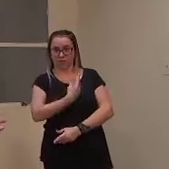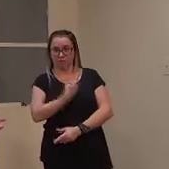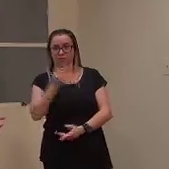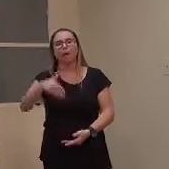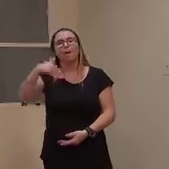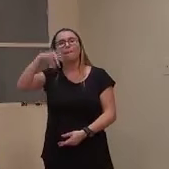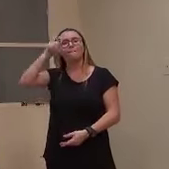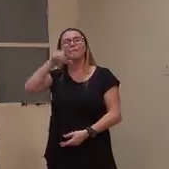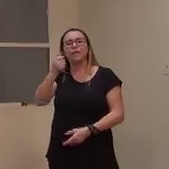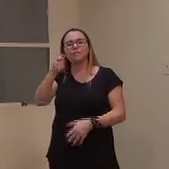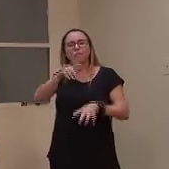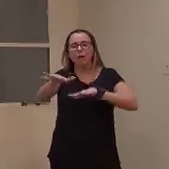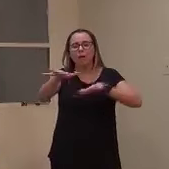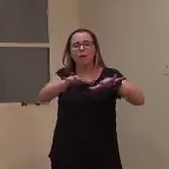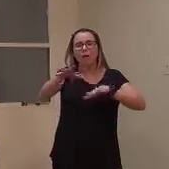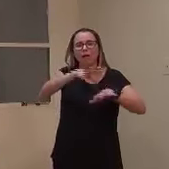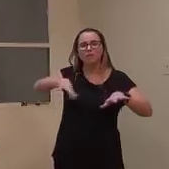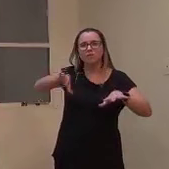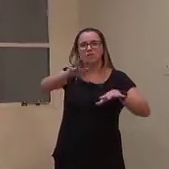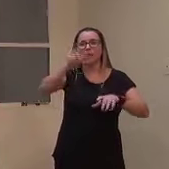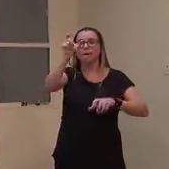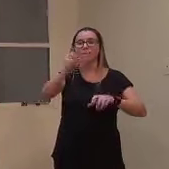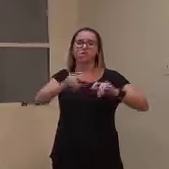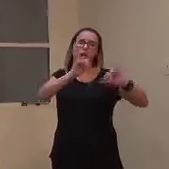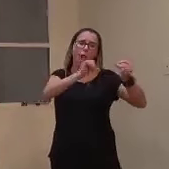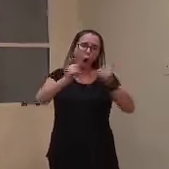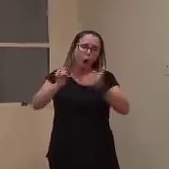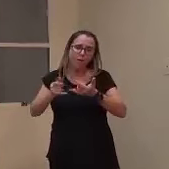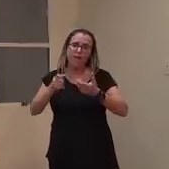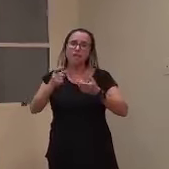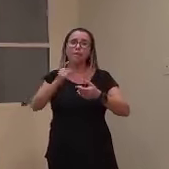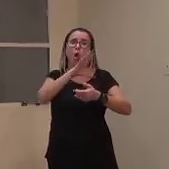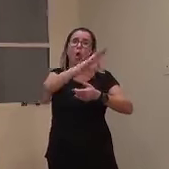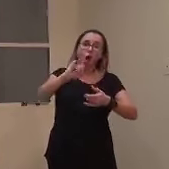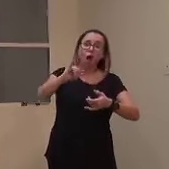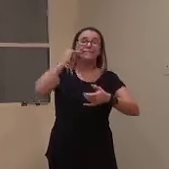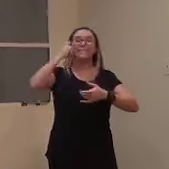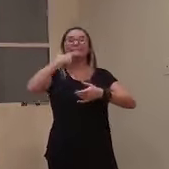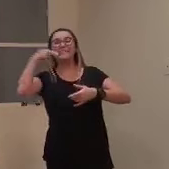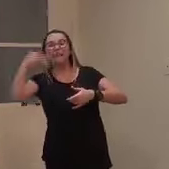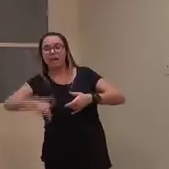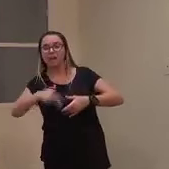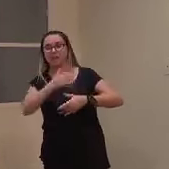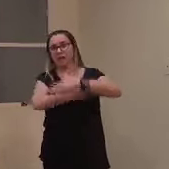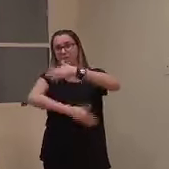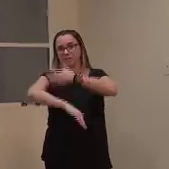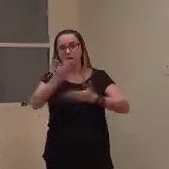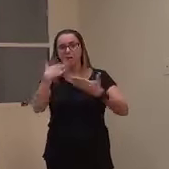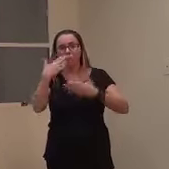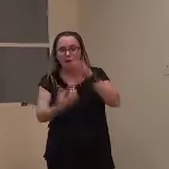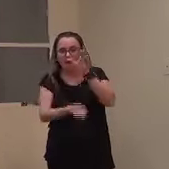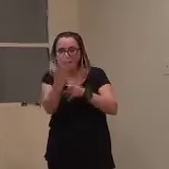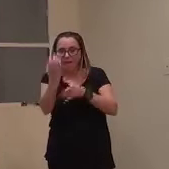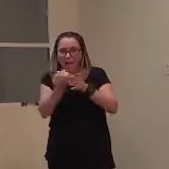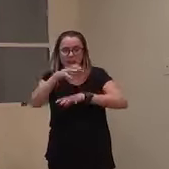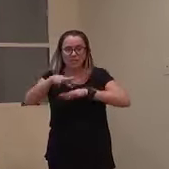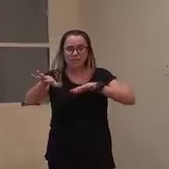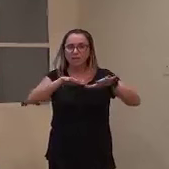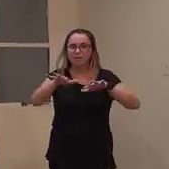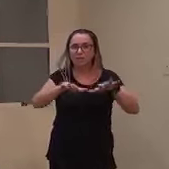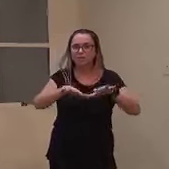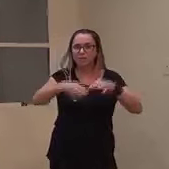con y sin discapacidad todos crear instancias concretas para